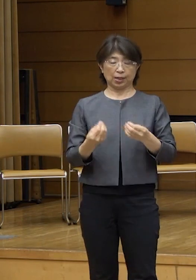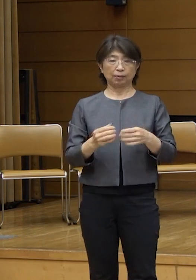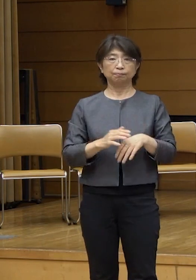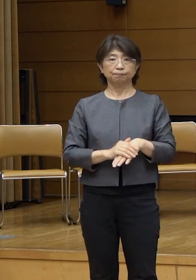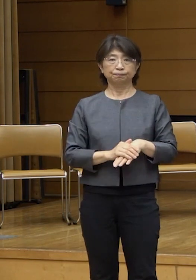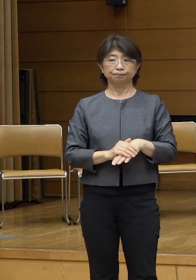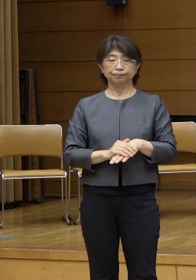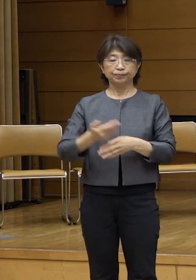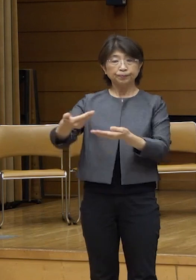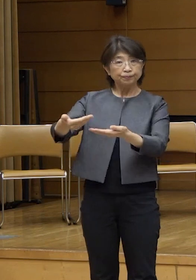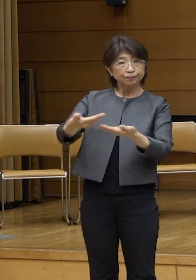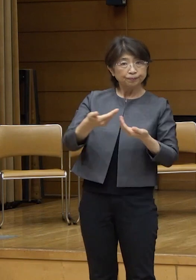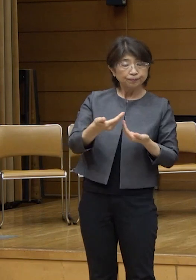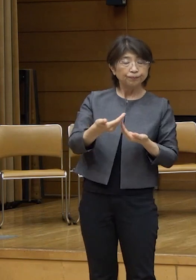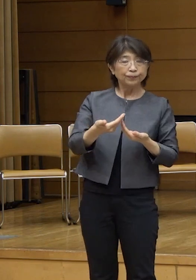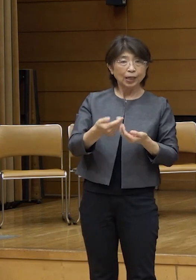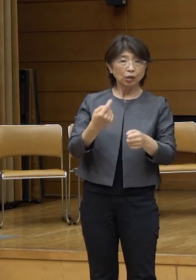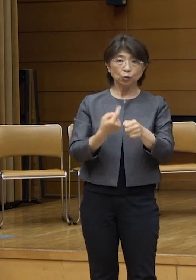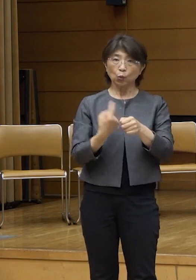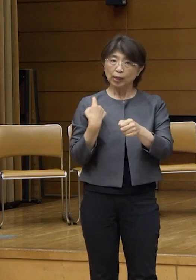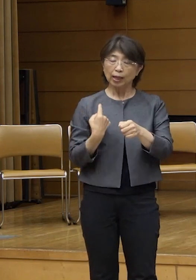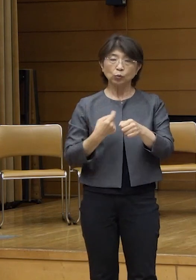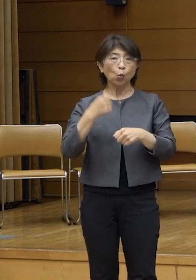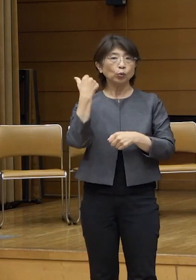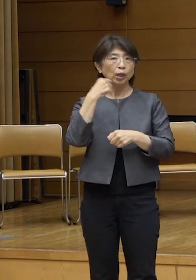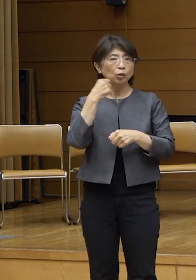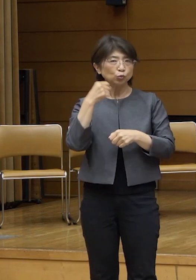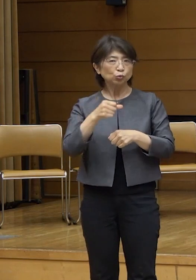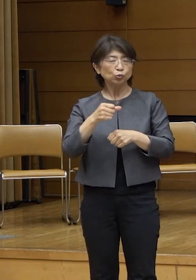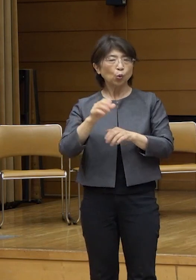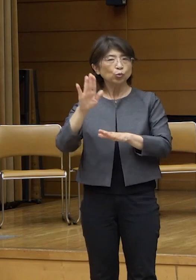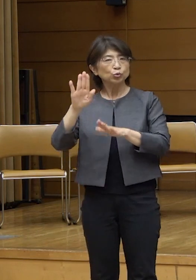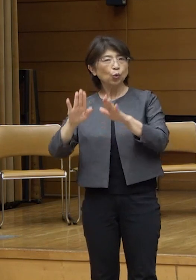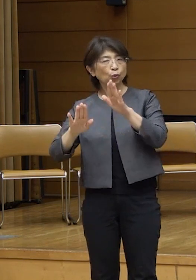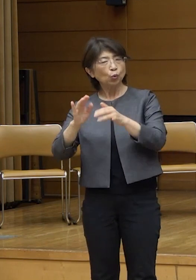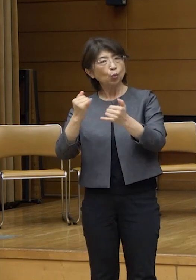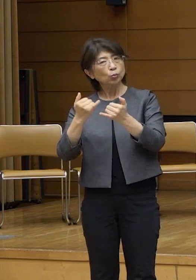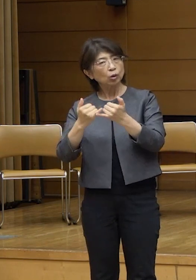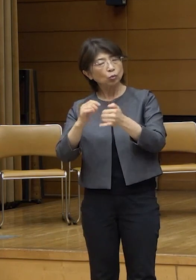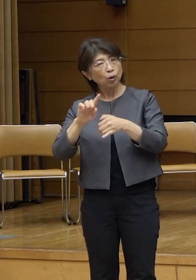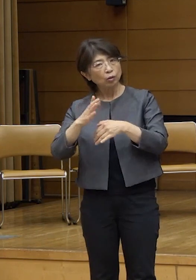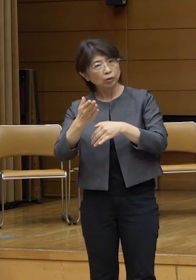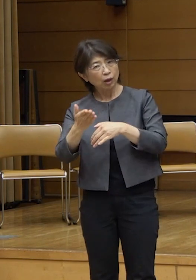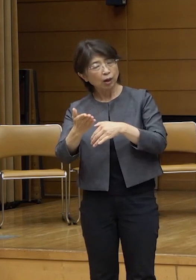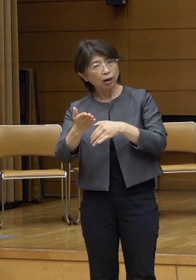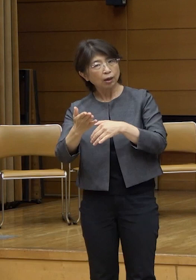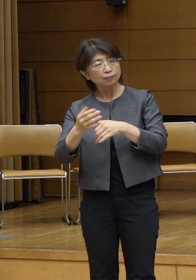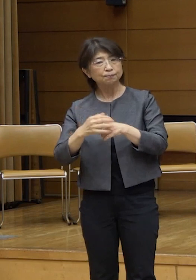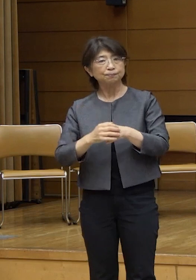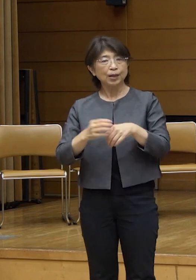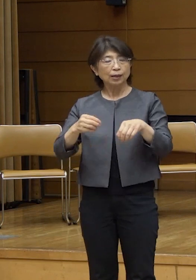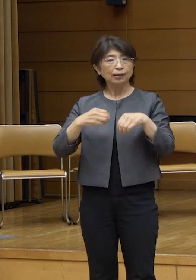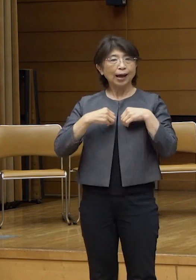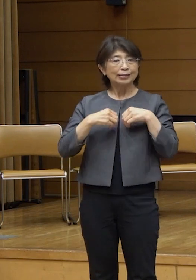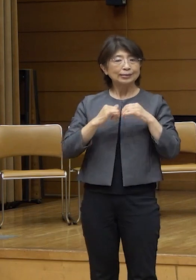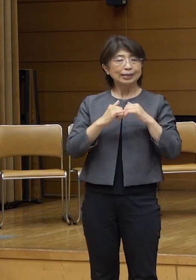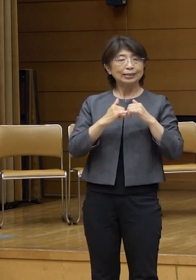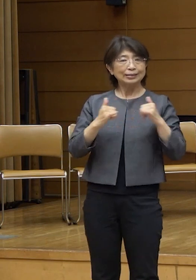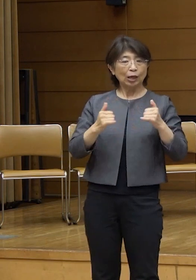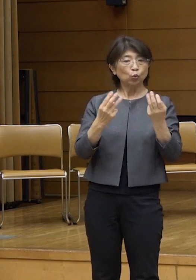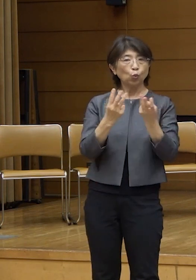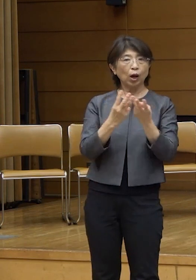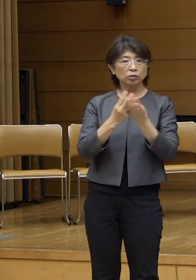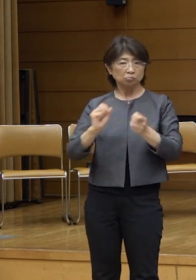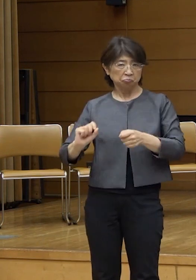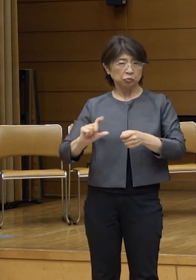みたいになった場合って対応できるのかっていうのはどうですか。 どういう意味ですか。 感染者数が相当増えたときに病